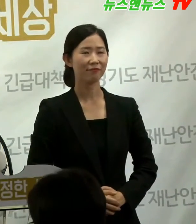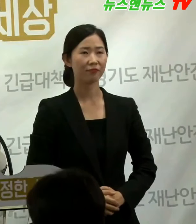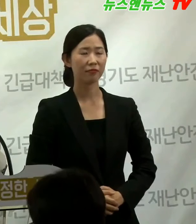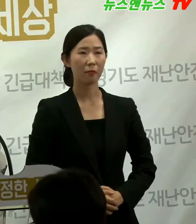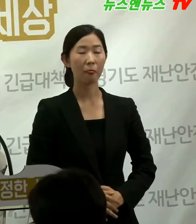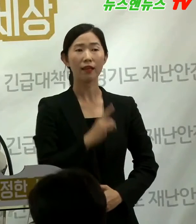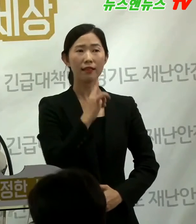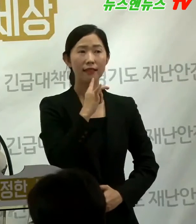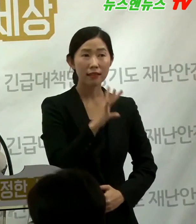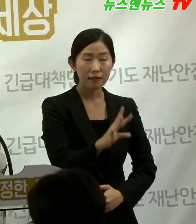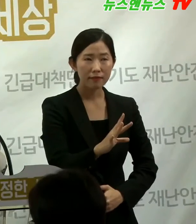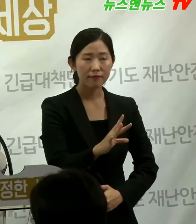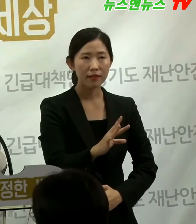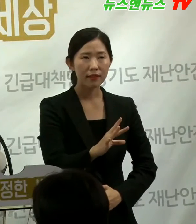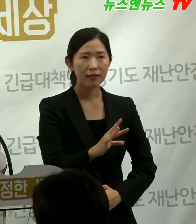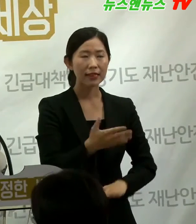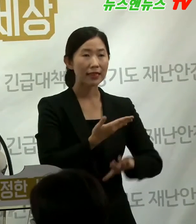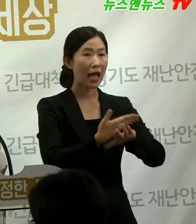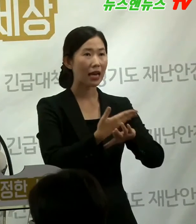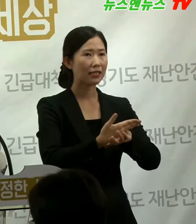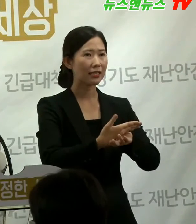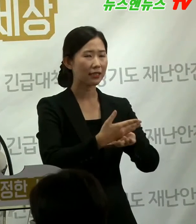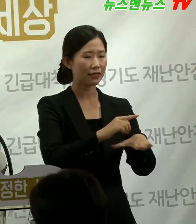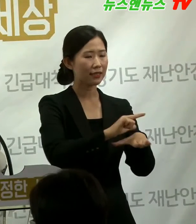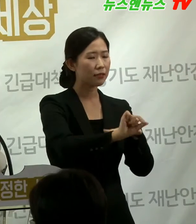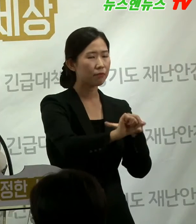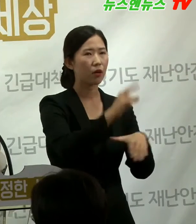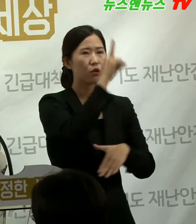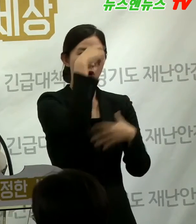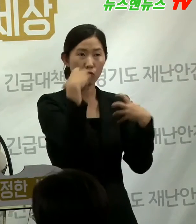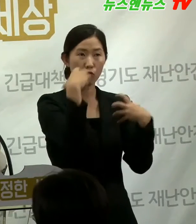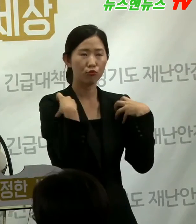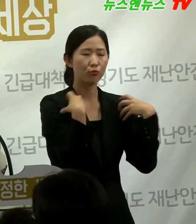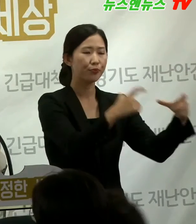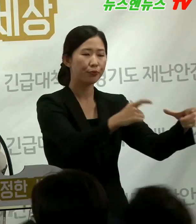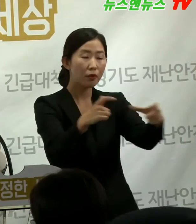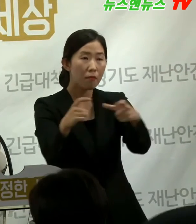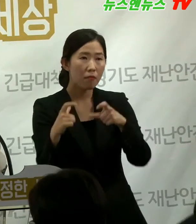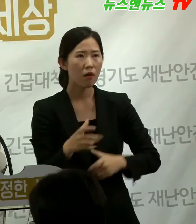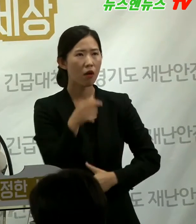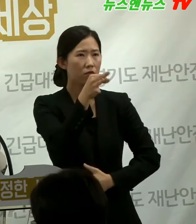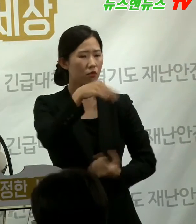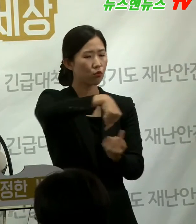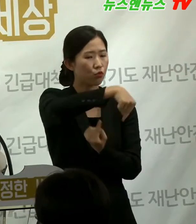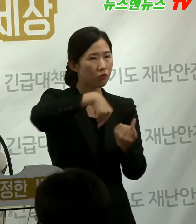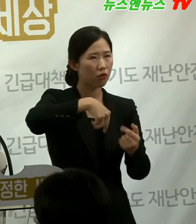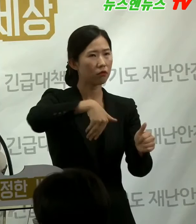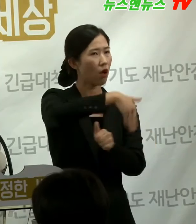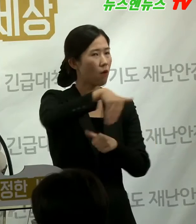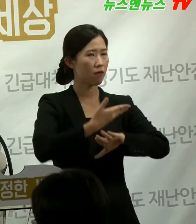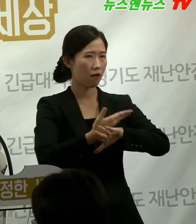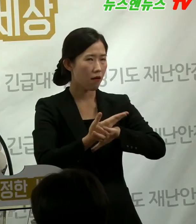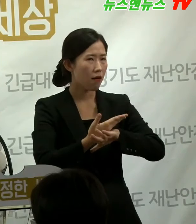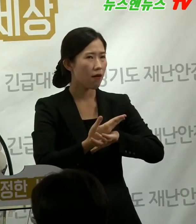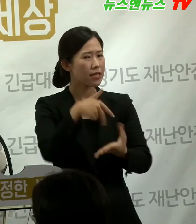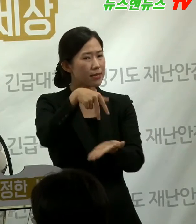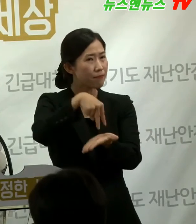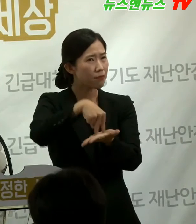이게 각 지방 정부마다 재정 상황도 다르고 또 객관적인 상황들이 다 다르기 때문에